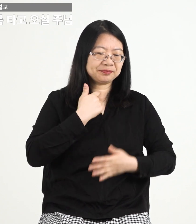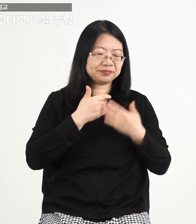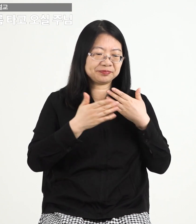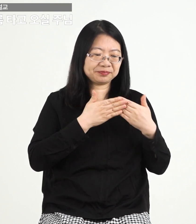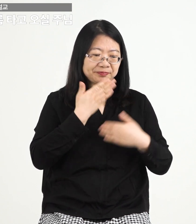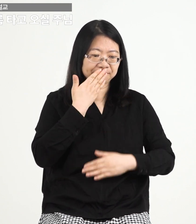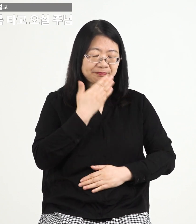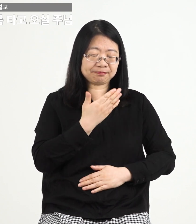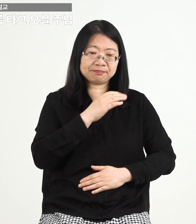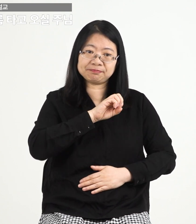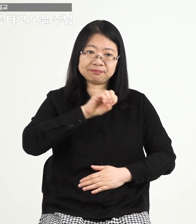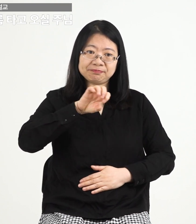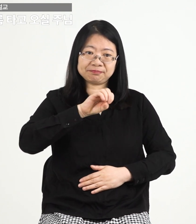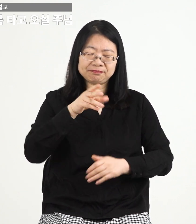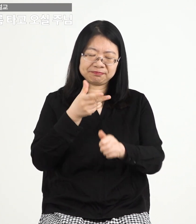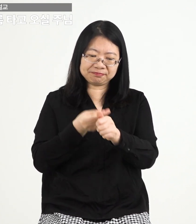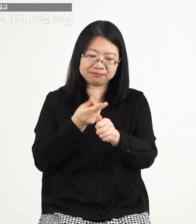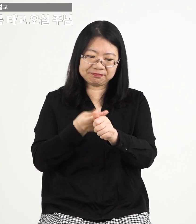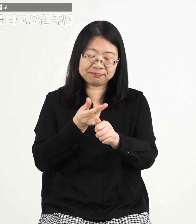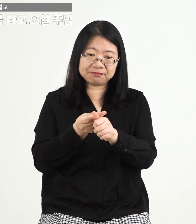거죠. 여러분,